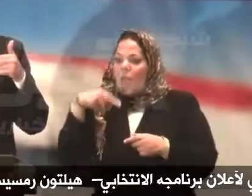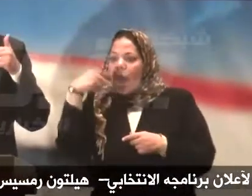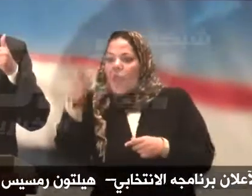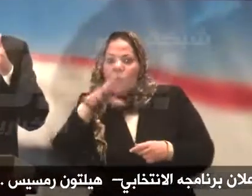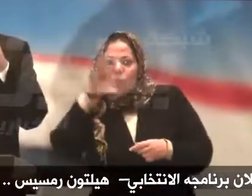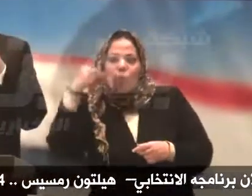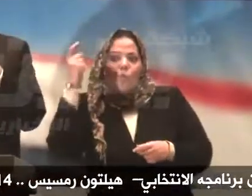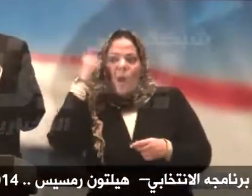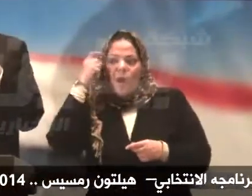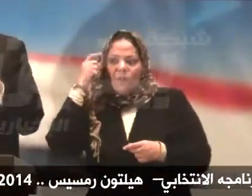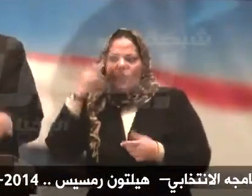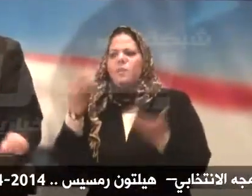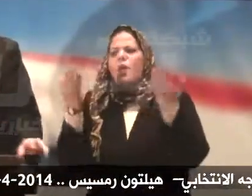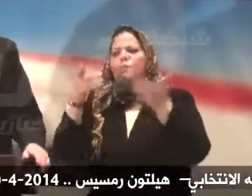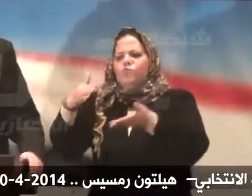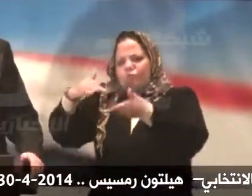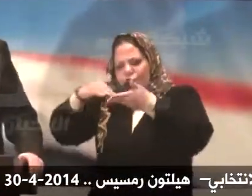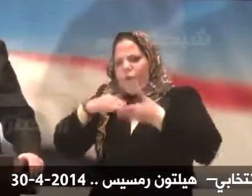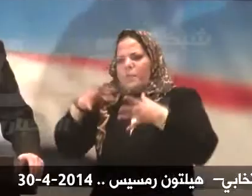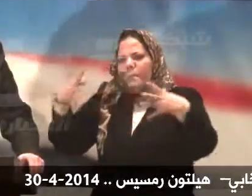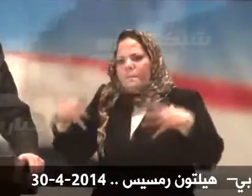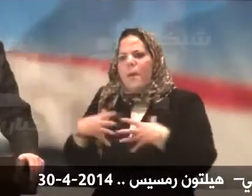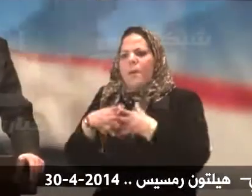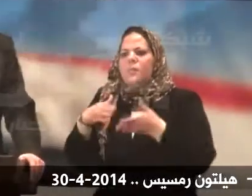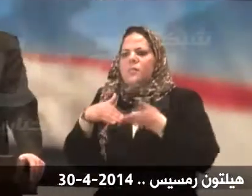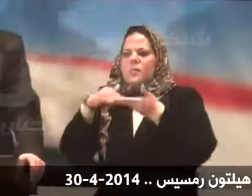ويساعدنا في انه يكون برنامج ادق